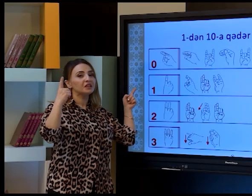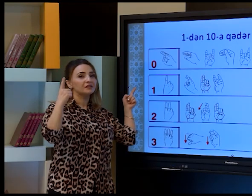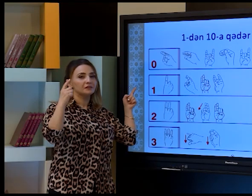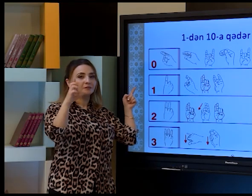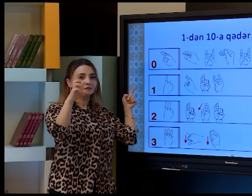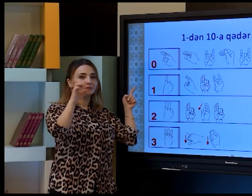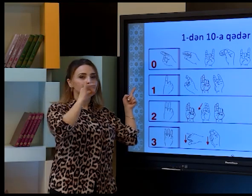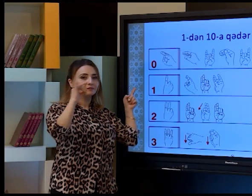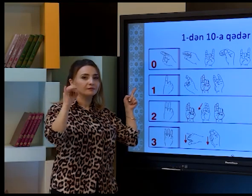1